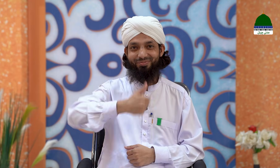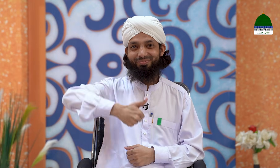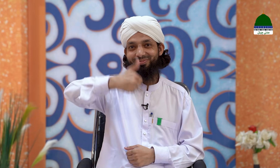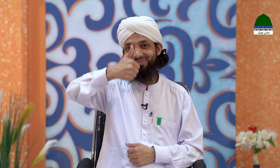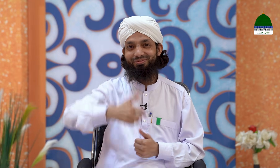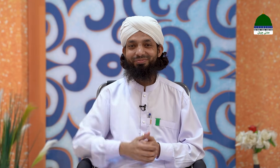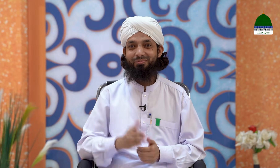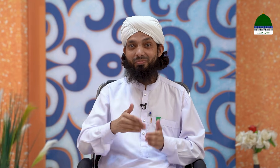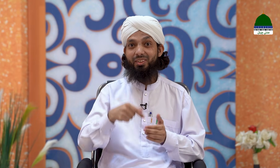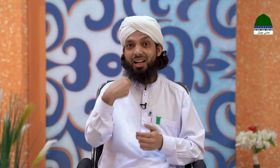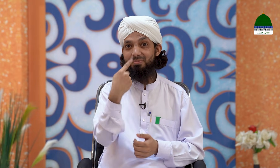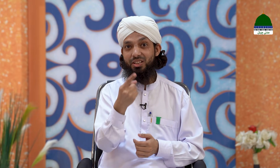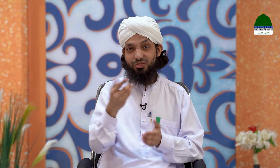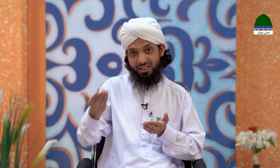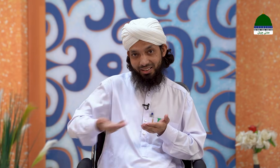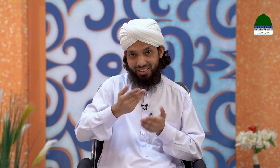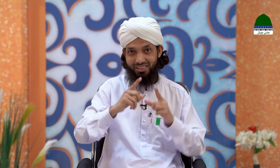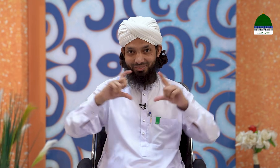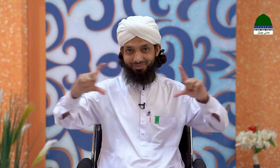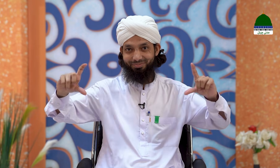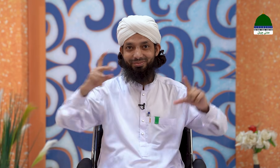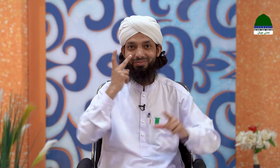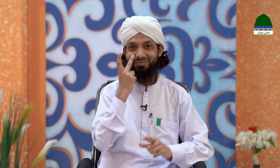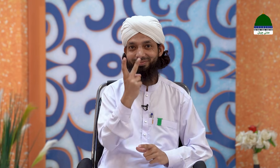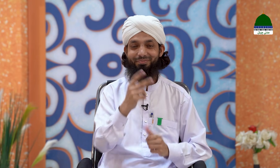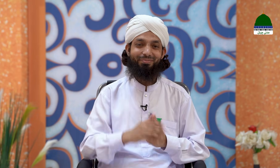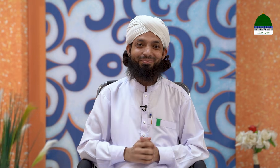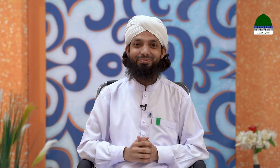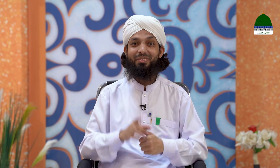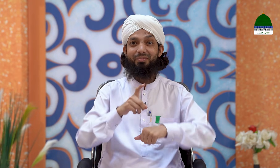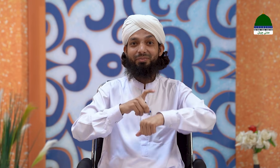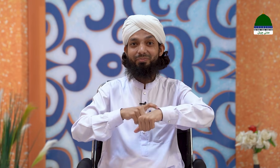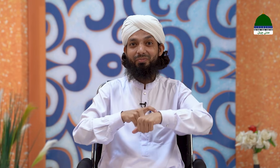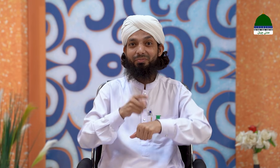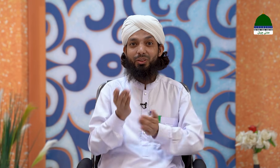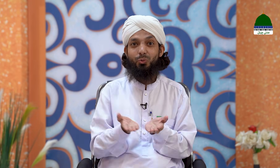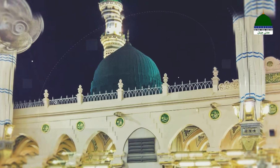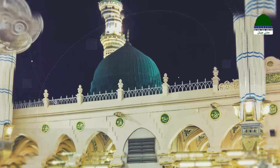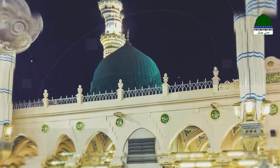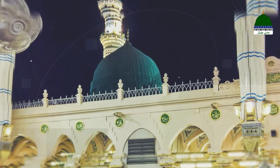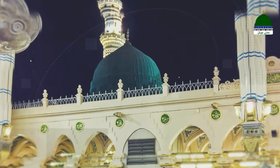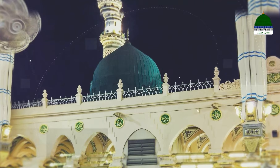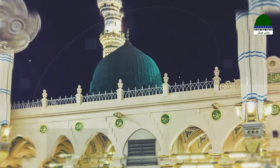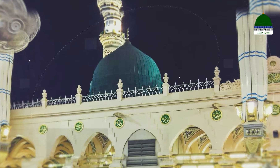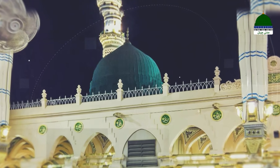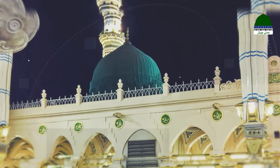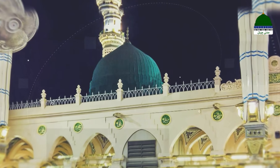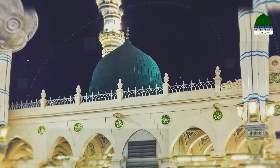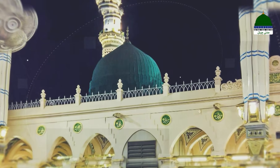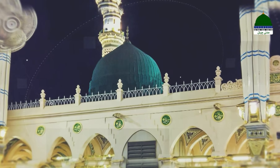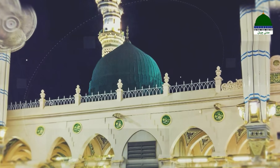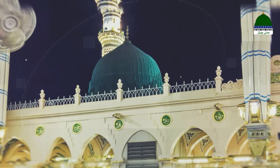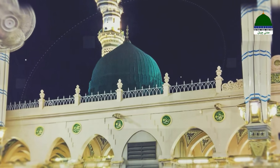آپ ہٹ کر دیکھیں گے، کچھ نیا دیکھیں گے، اور جب تک اپنا خیال رکھیے گا، دعاؤں میں یاد رکھیے گا۔ صلو علی